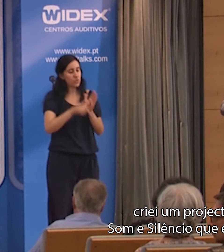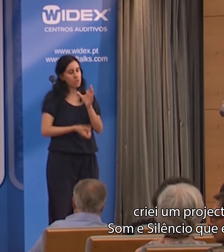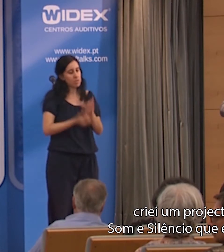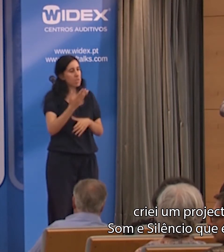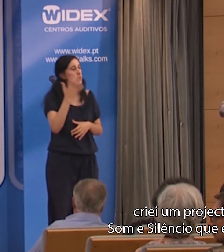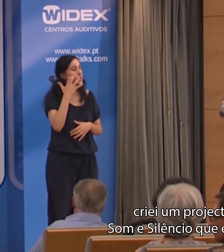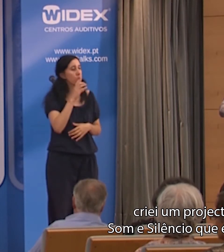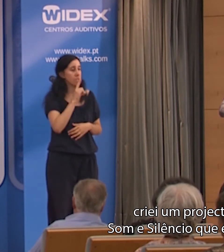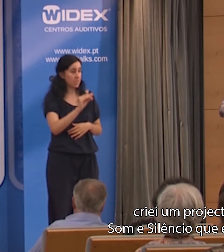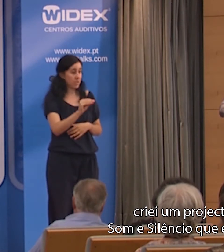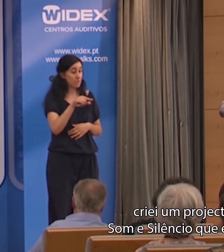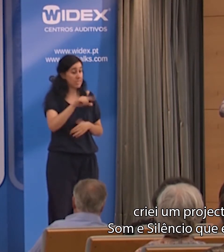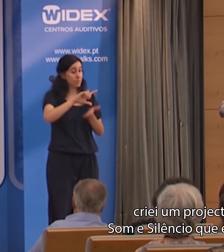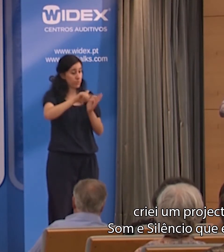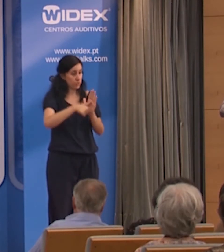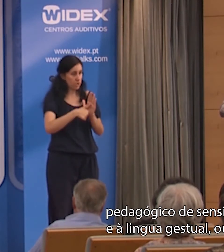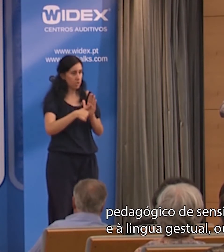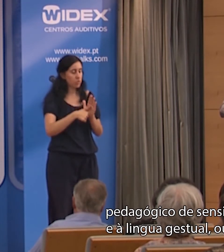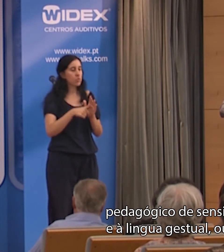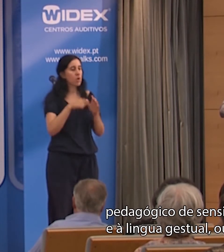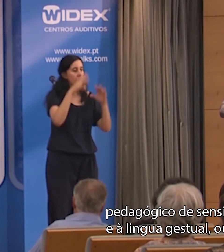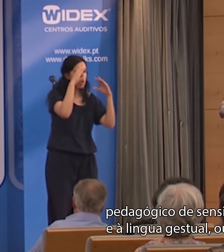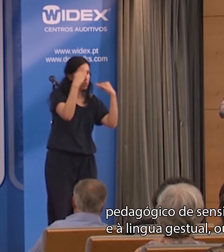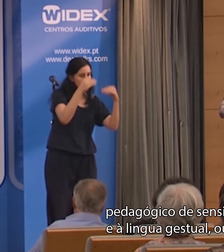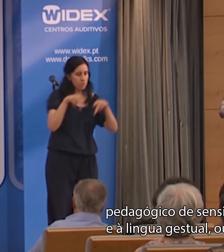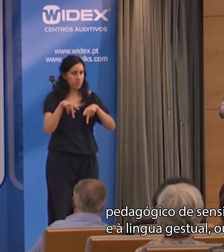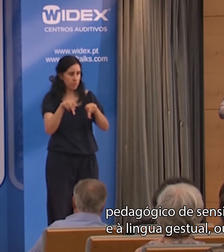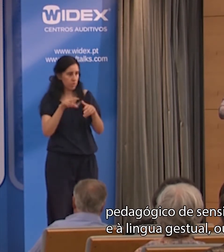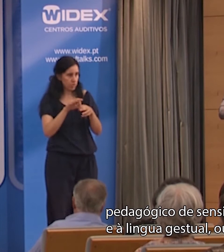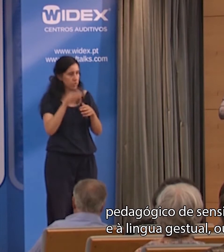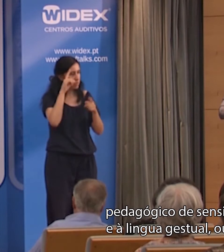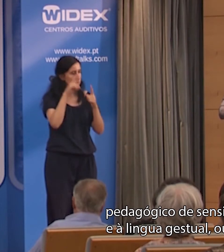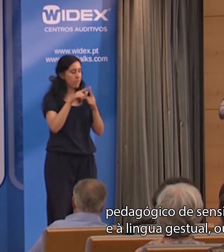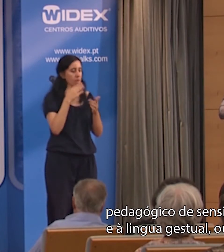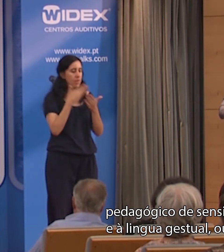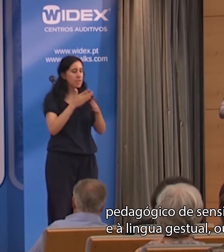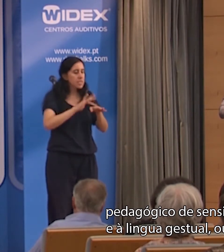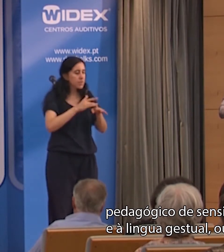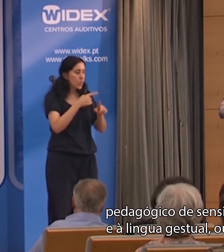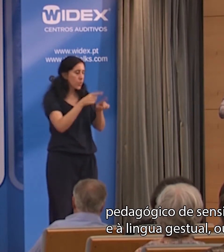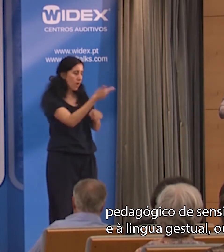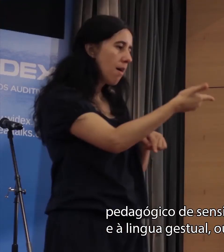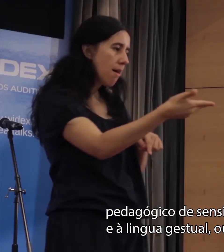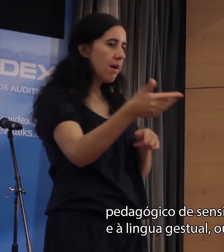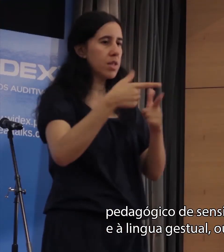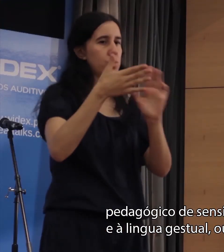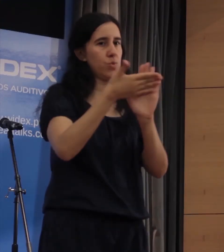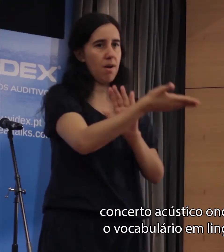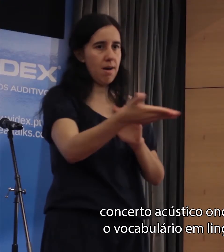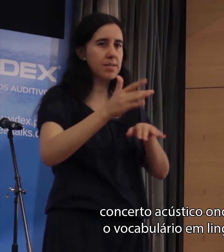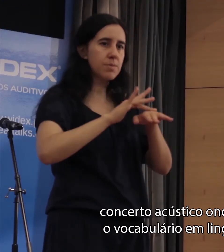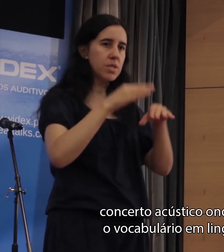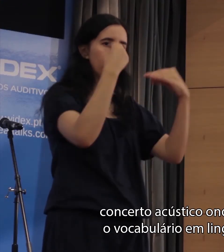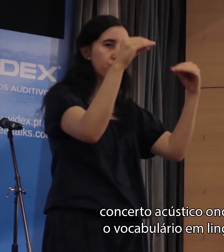Silêncio, que é um projeto lúdico-pedagógico de sensibilização à diferença e à língua gestual. Ou seja, é um